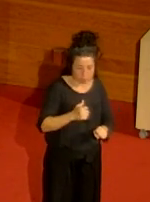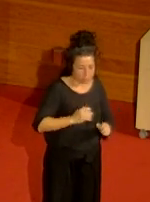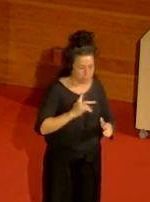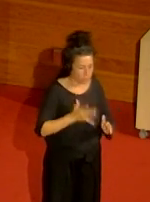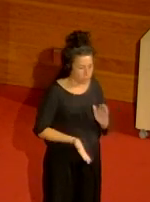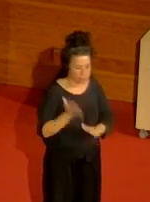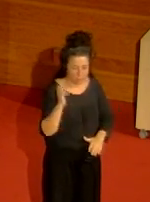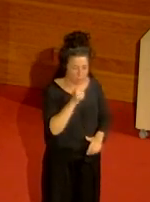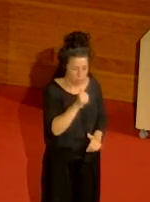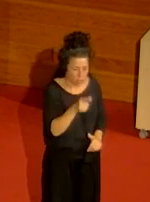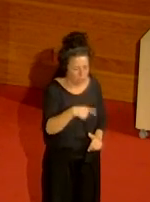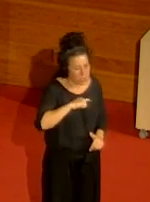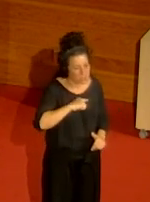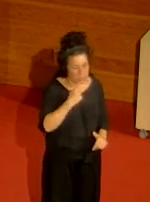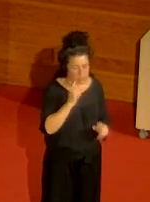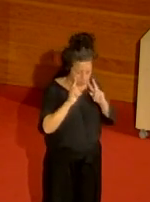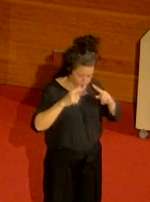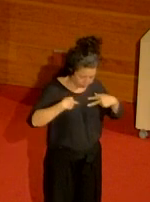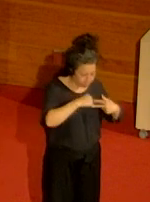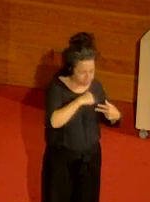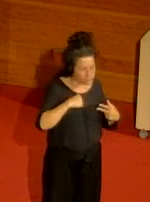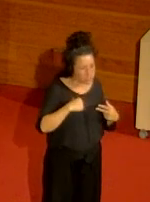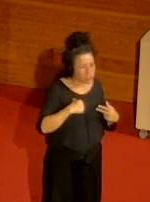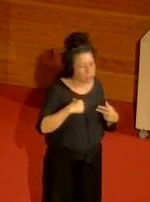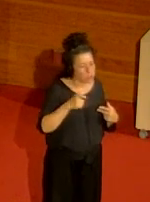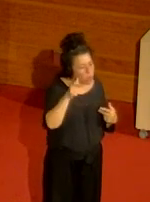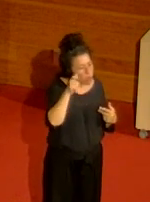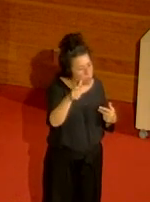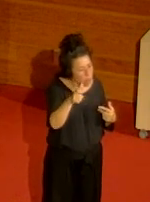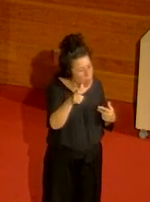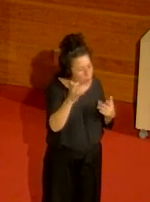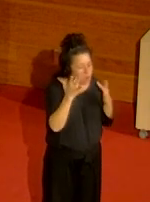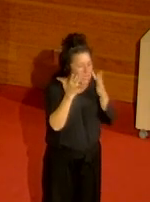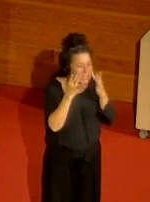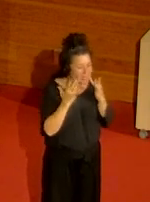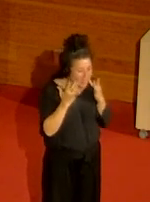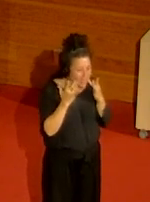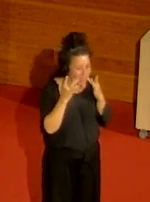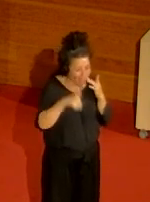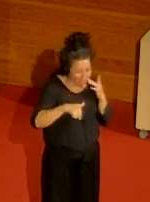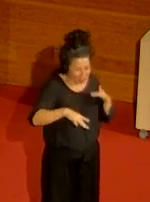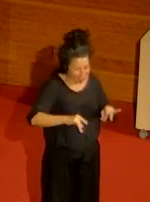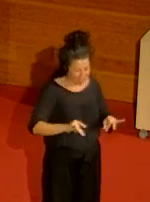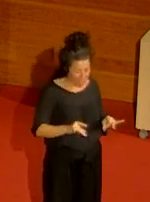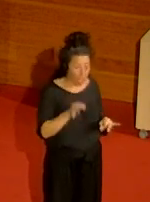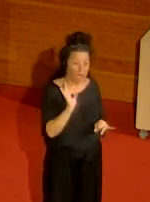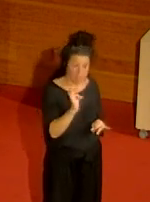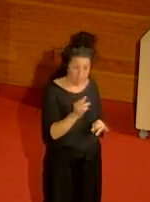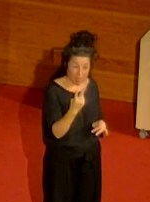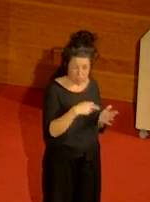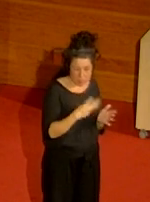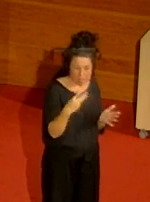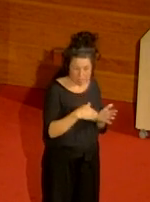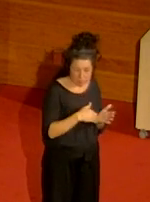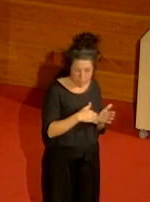se definen como el pueblo indígena ancestral de estas tierras Es verdad que hace dos mil tres mil años estaban allí